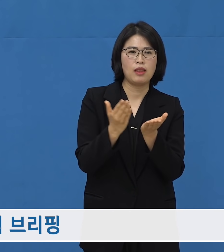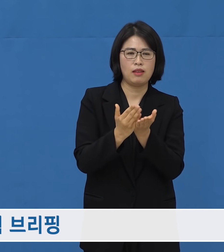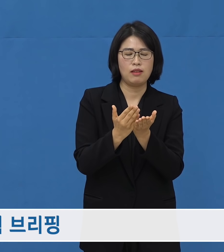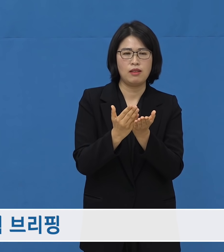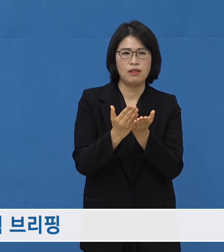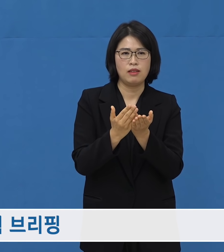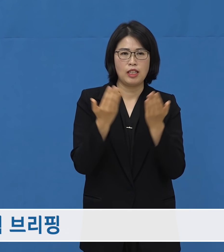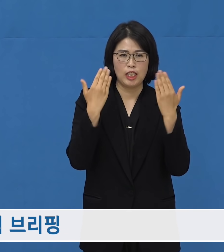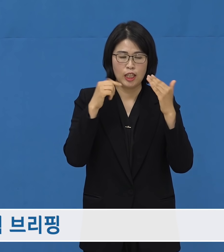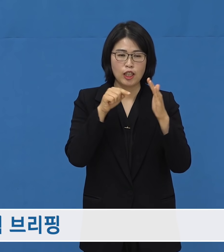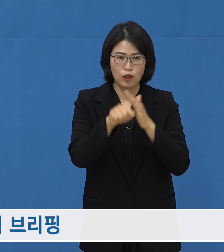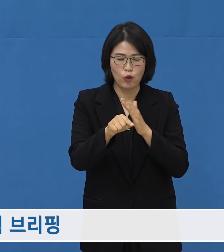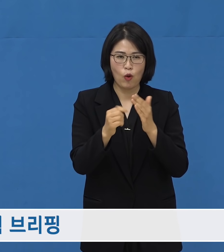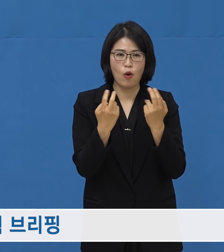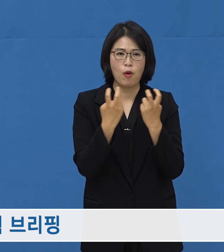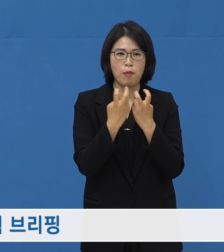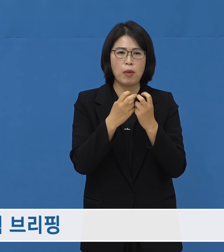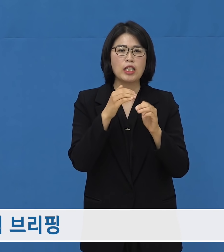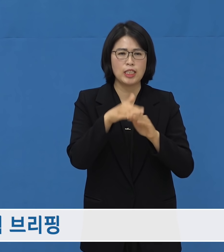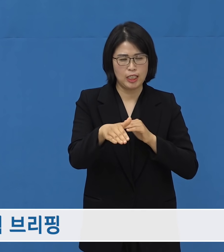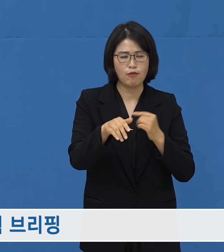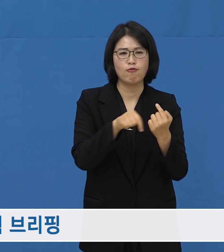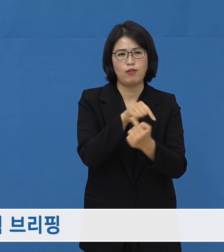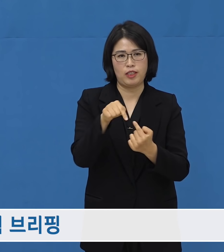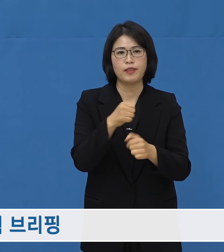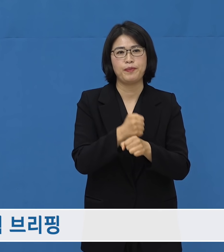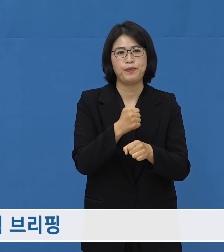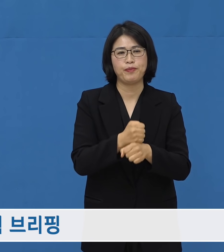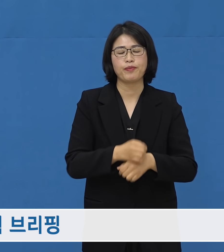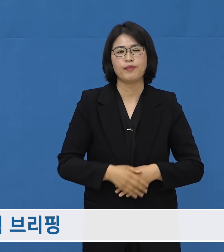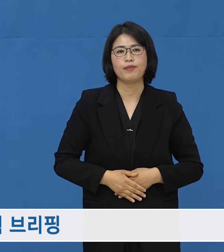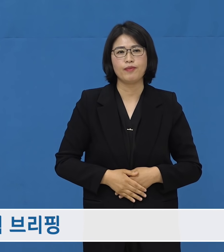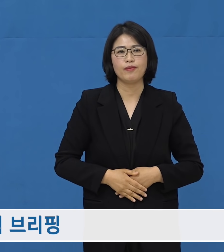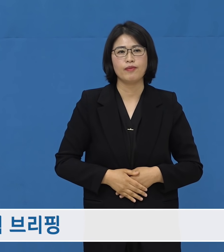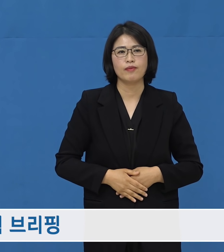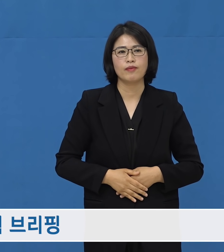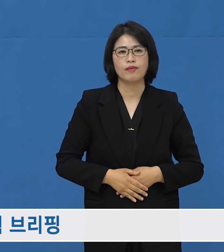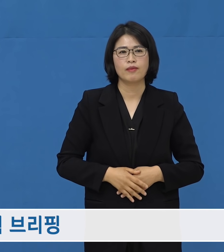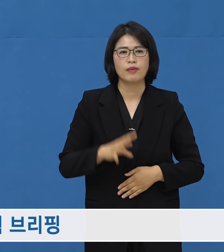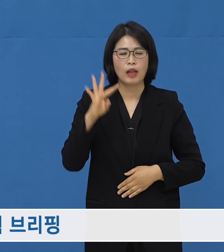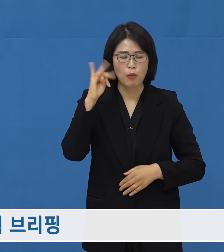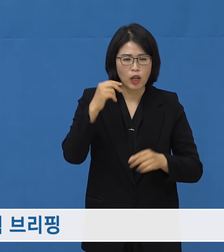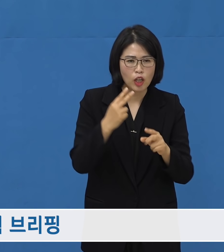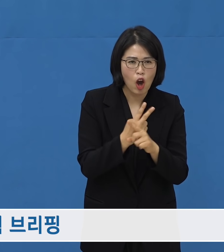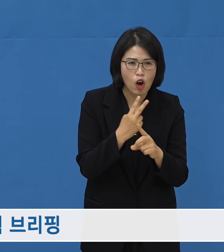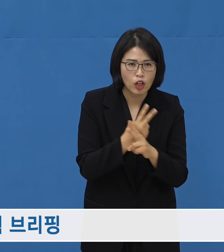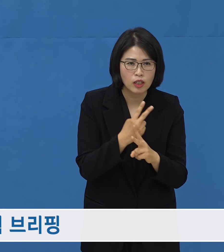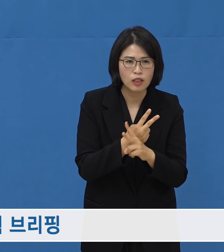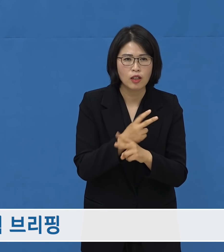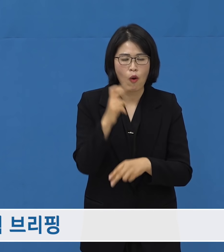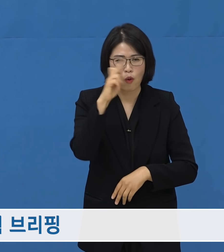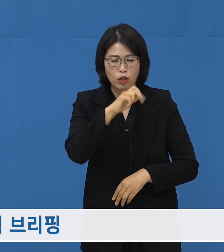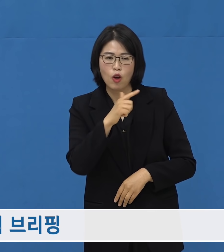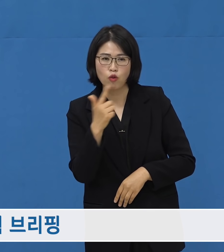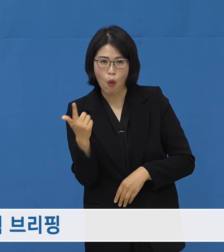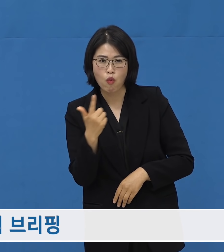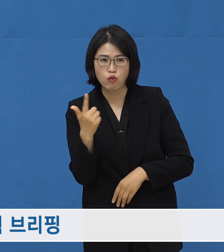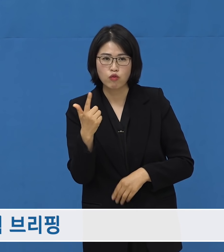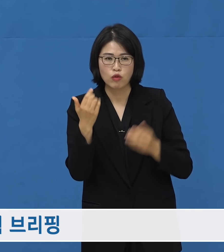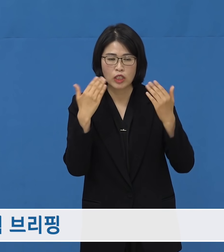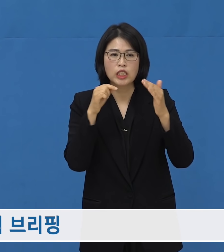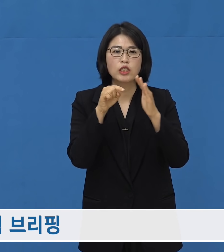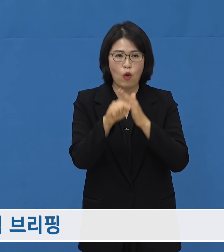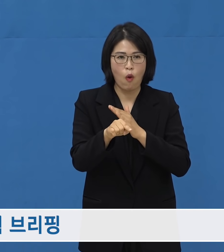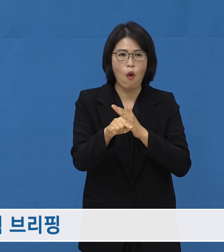형태를 선택하여 운영하겠습니다. 당분간 격일 또는 오전 오후 등교로